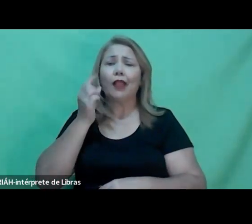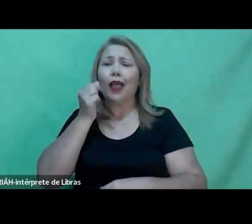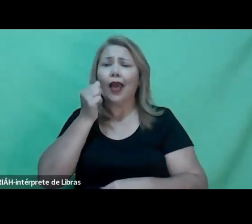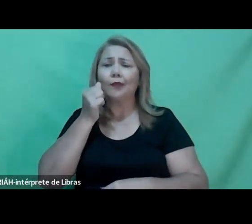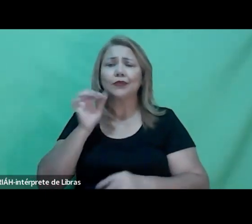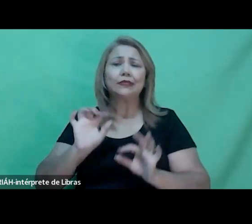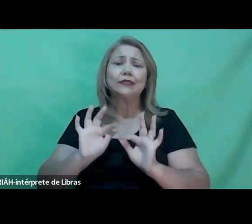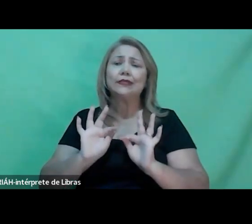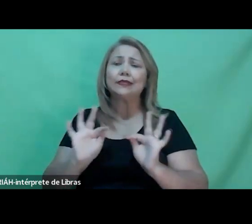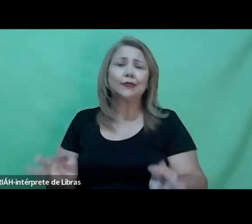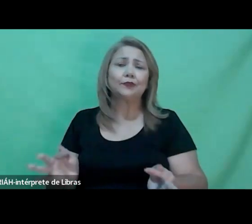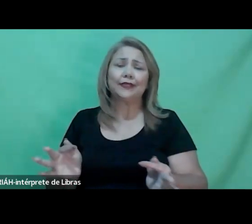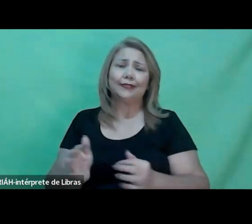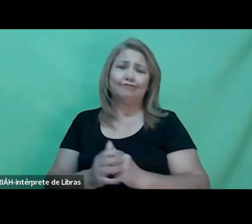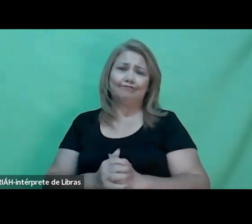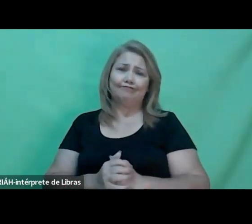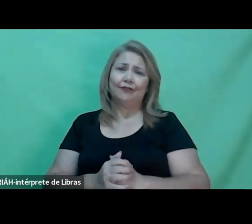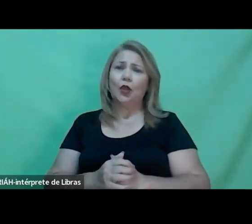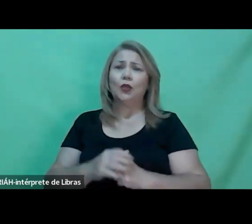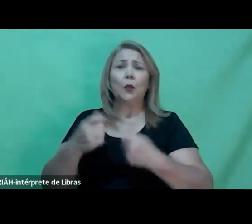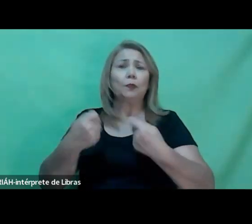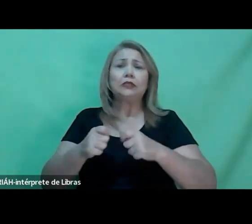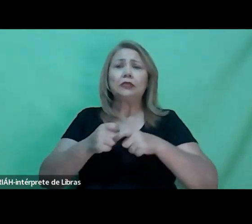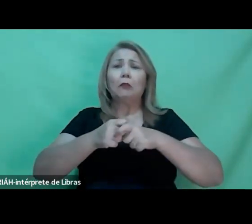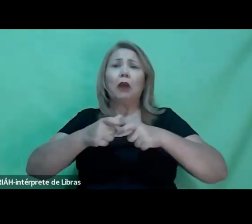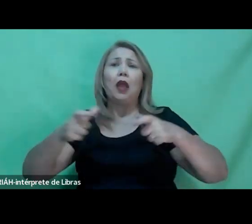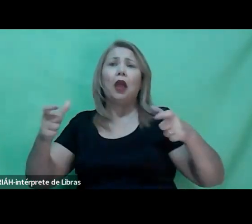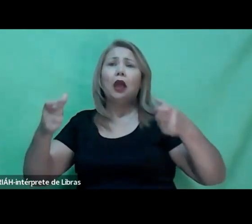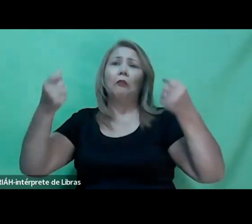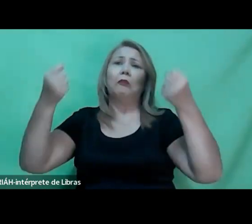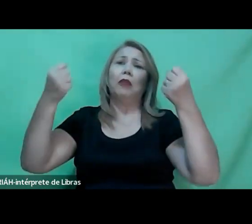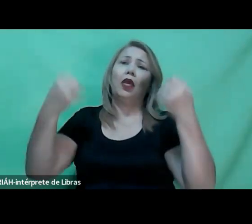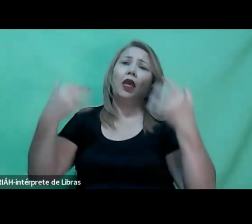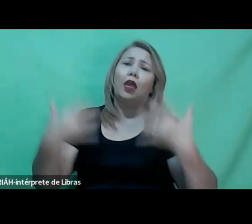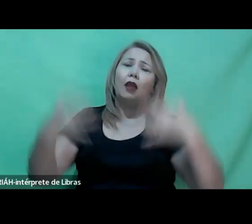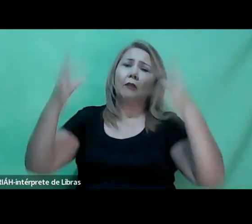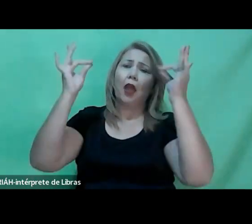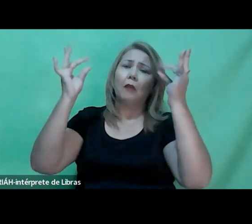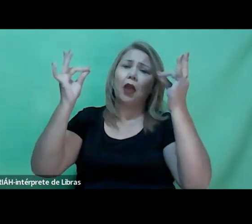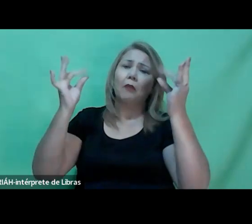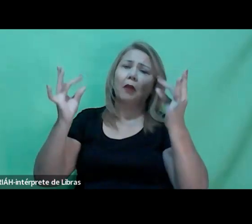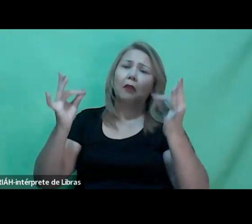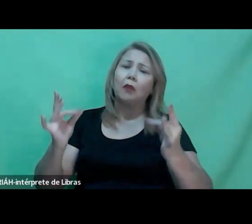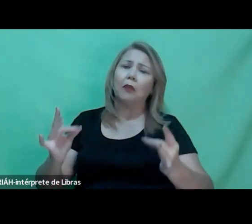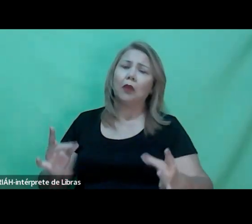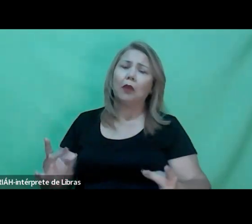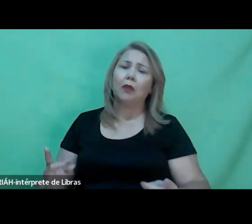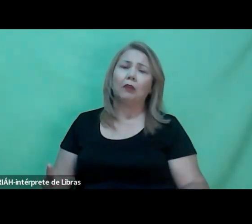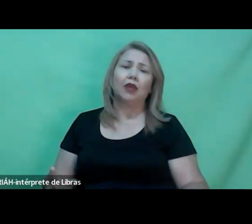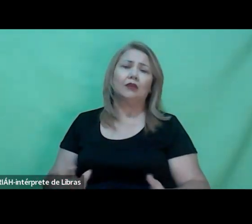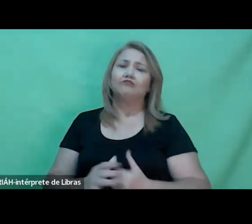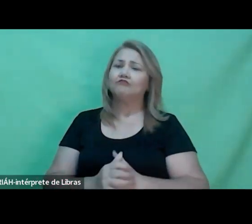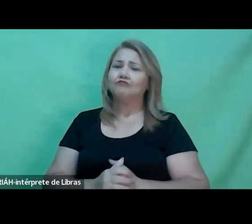de lo general a lo específico yo no puedo decir eh Ay viene